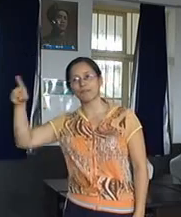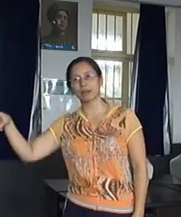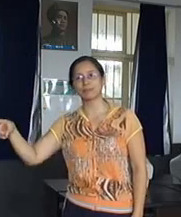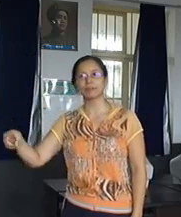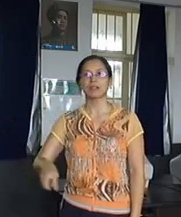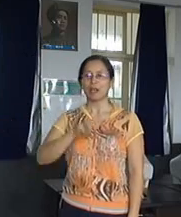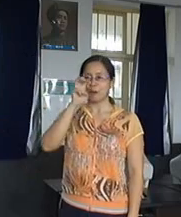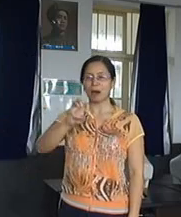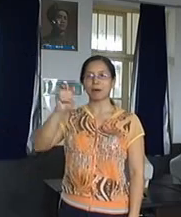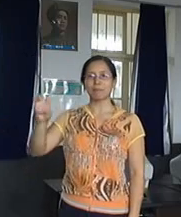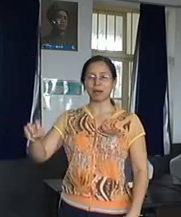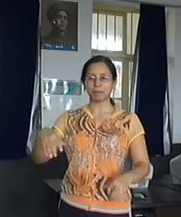茫茫漫长你在何方？